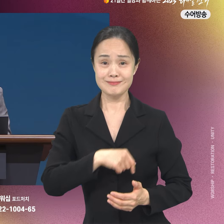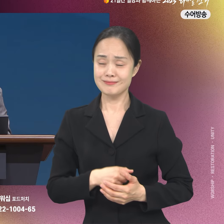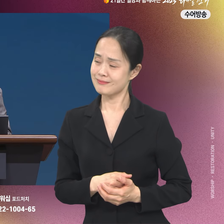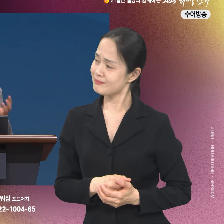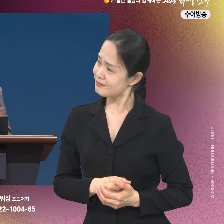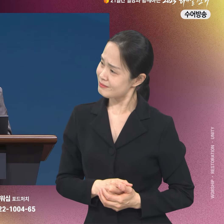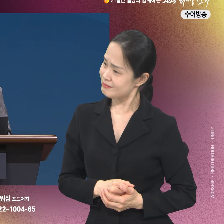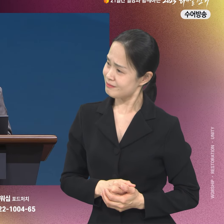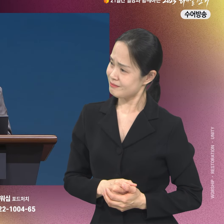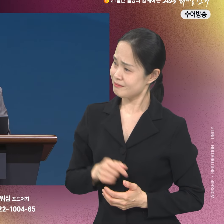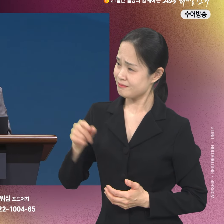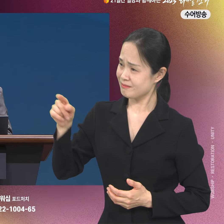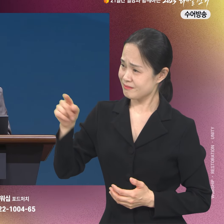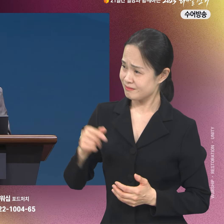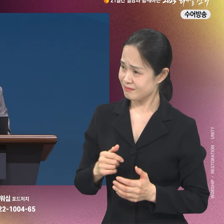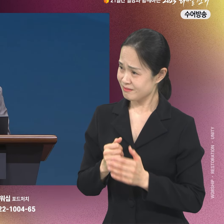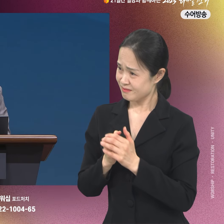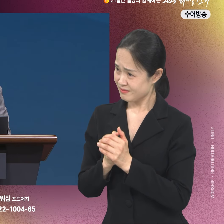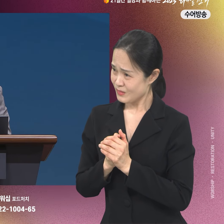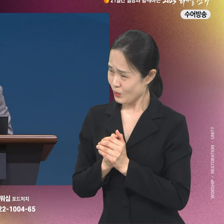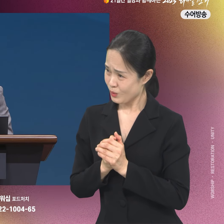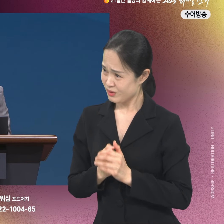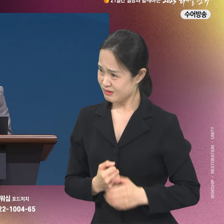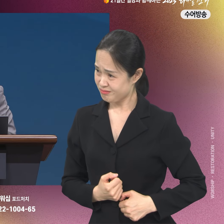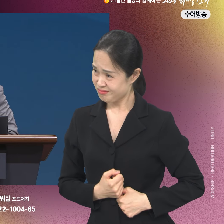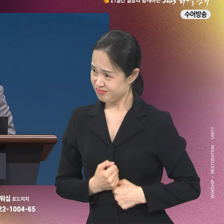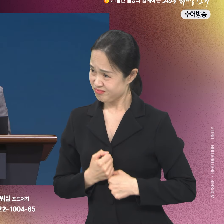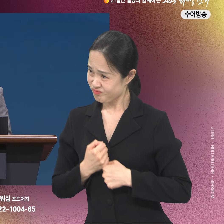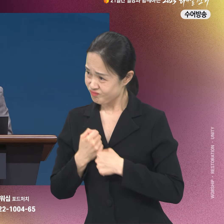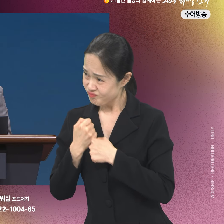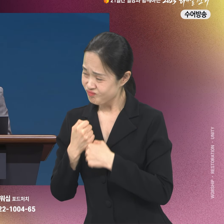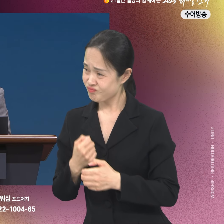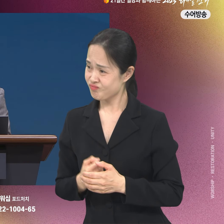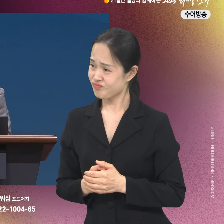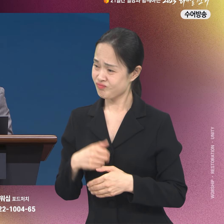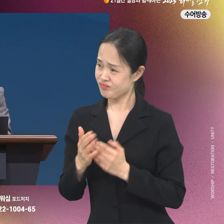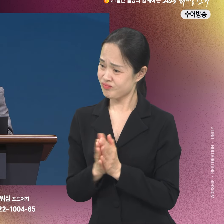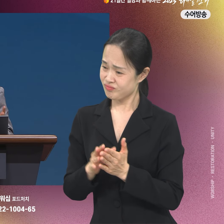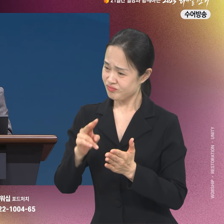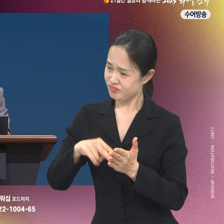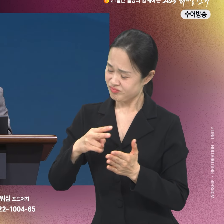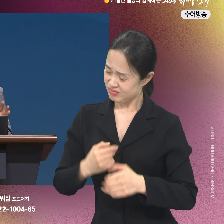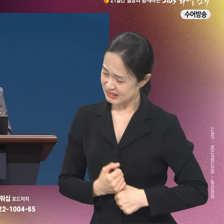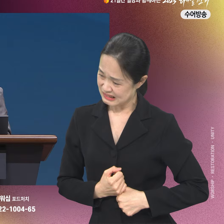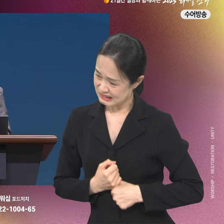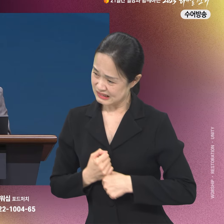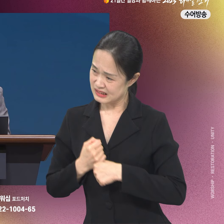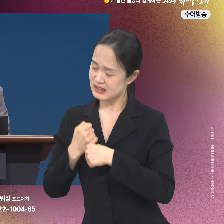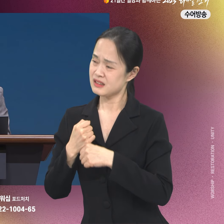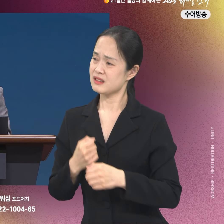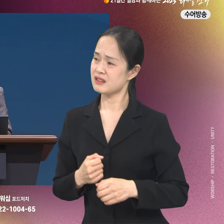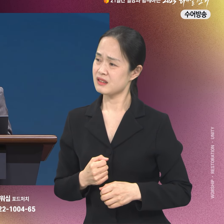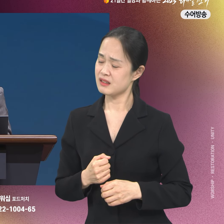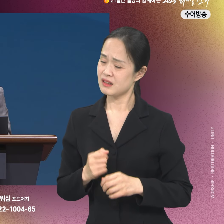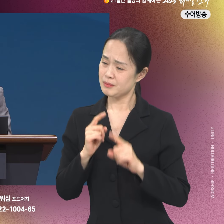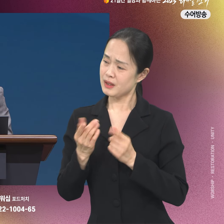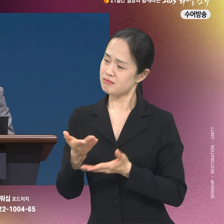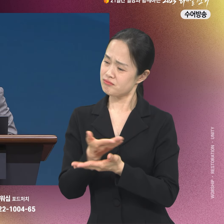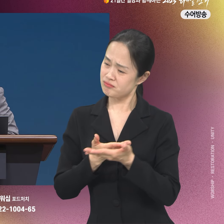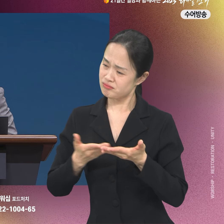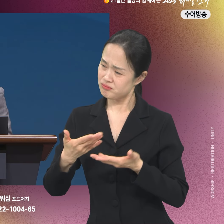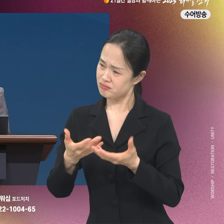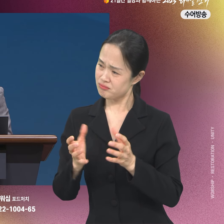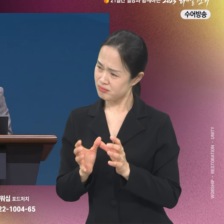저 사람 지금 기도는 하는 건지 모르겠어. 왜 이번 교제 모임엔 저 사람 왜 안 나왔지? 이렇게 판단하는 것 자체가 그렇게 중요한